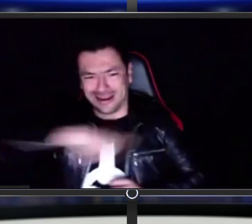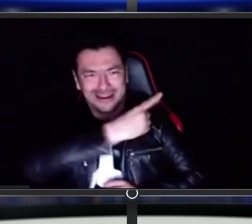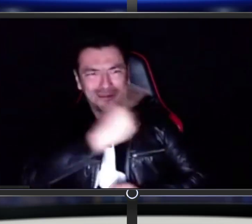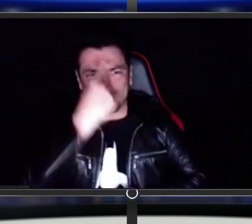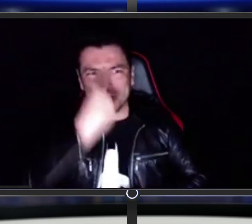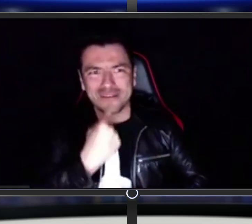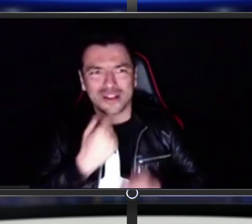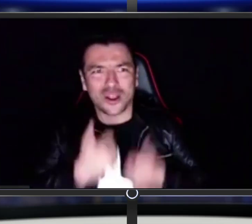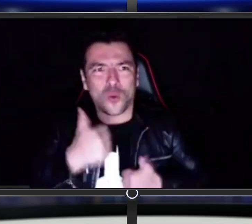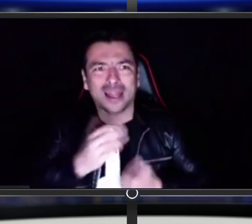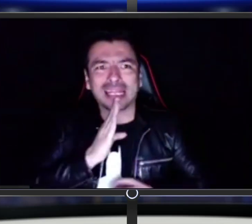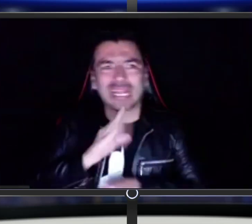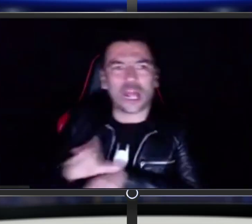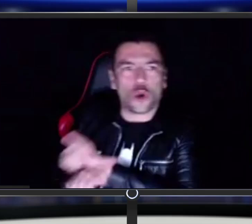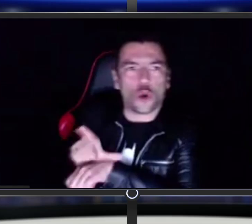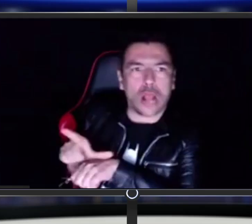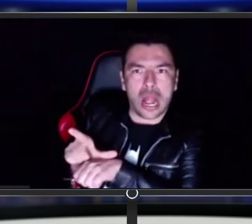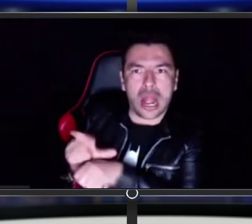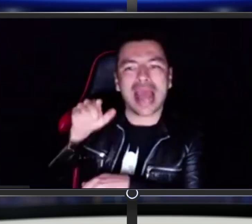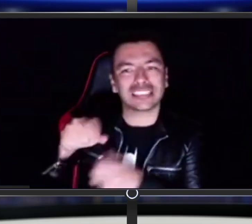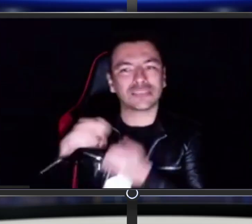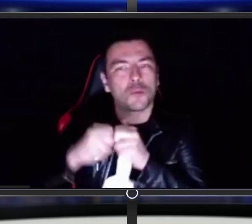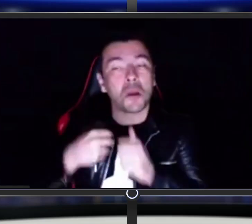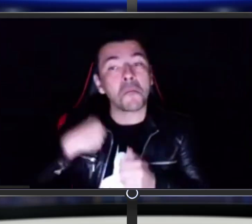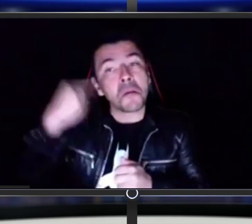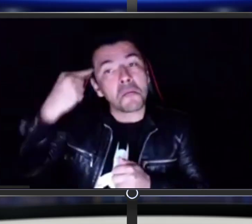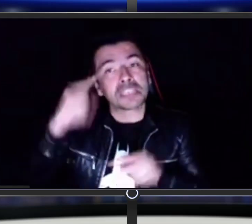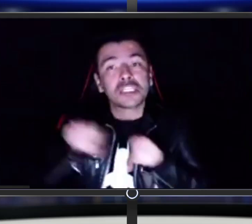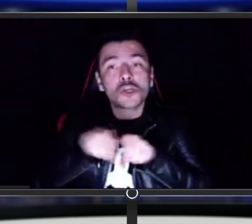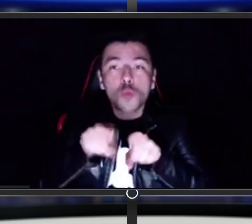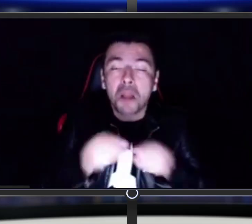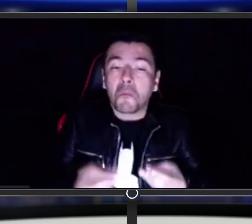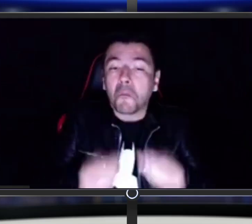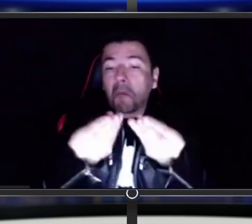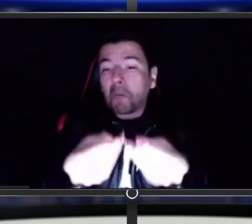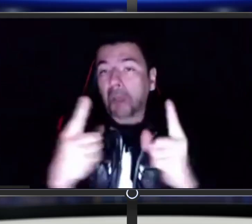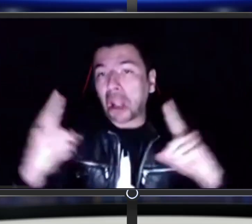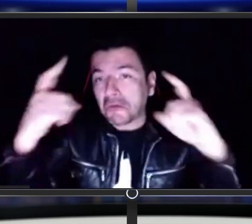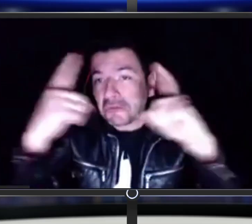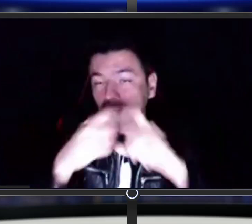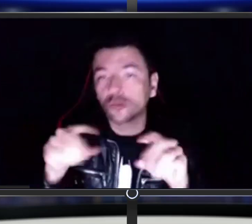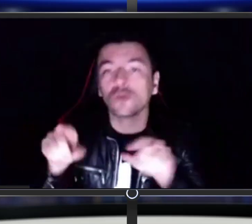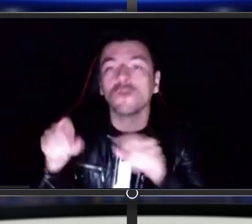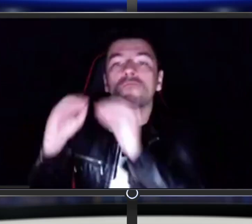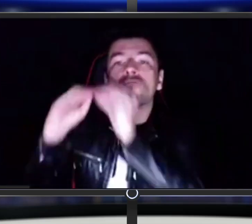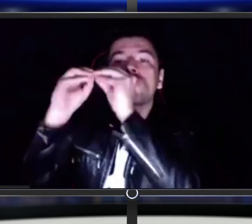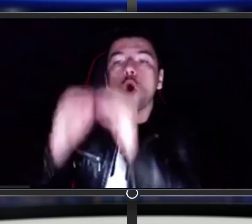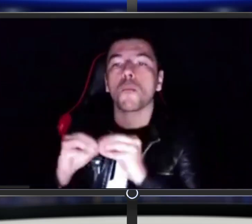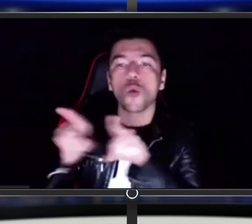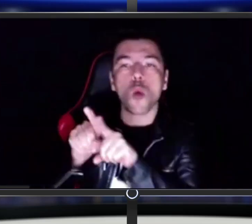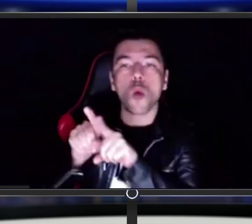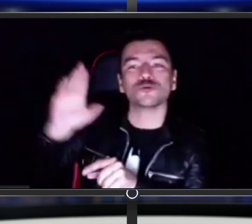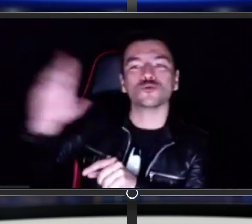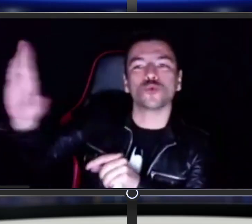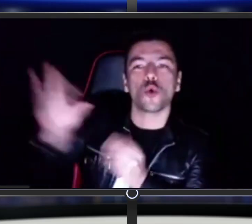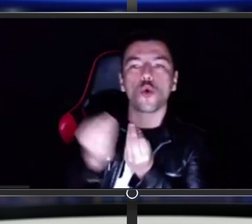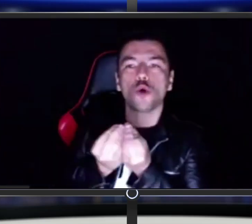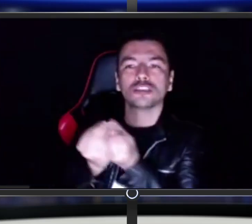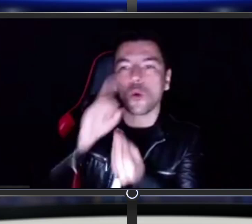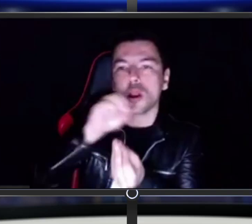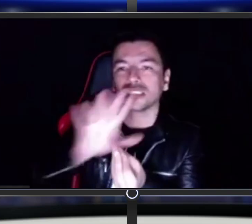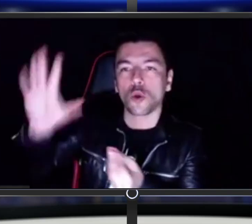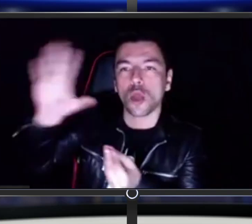Cuando hablamos del consejo distrital, pues entonces buscamos ese mejor perfil, pero pues muchas veces también se piensa desde lo